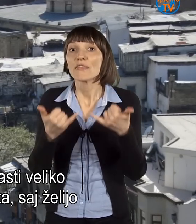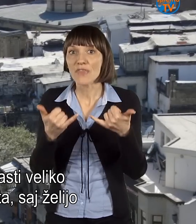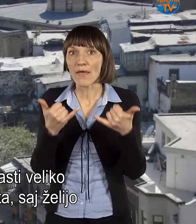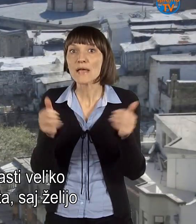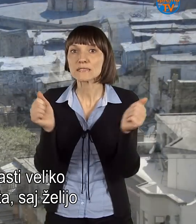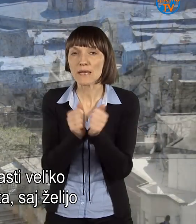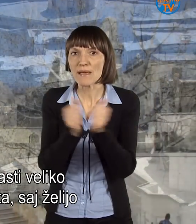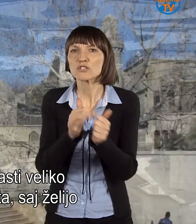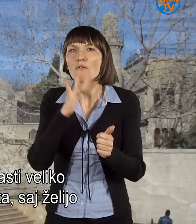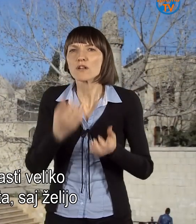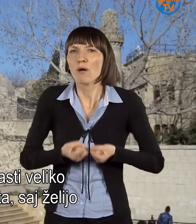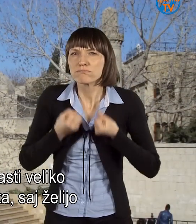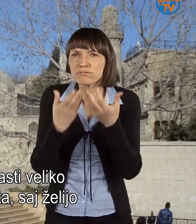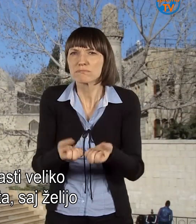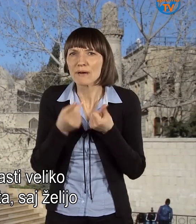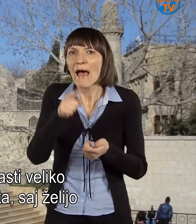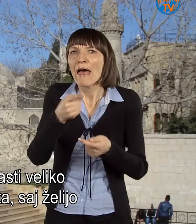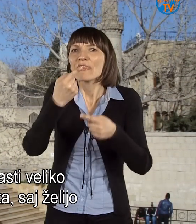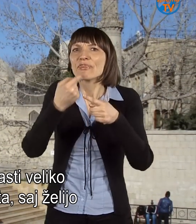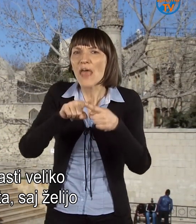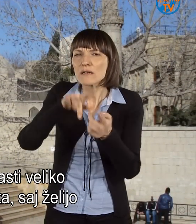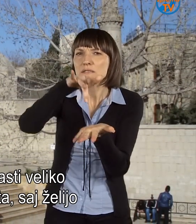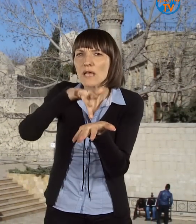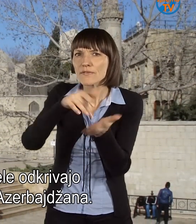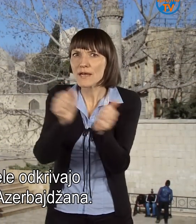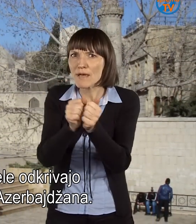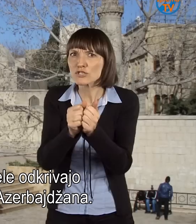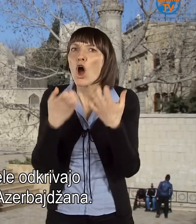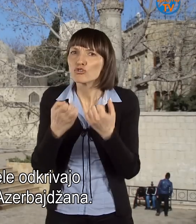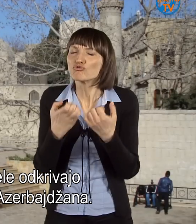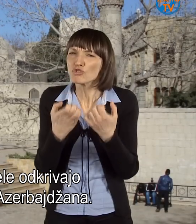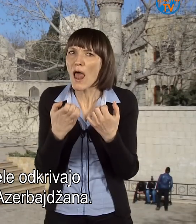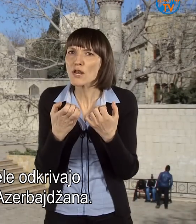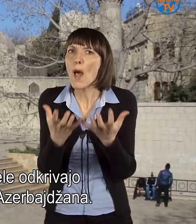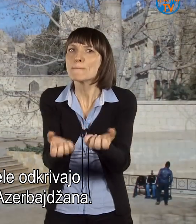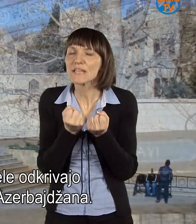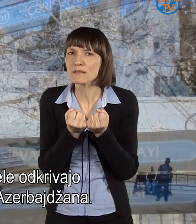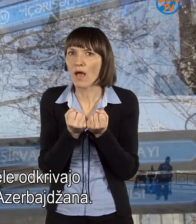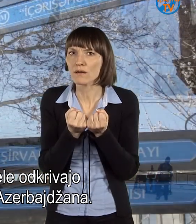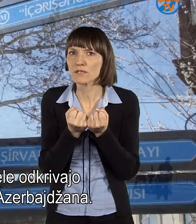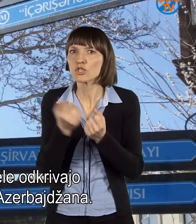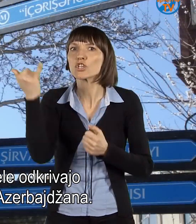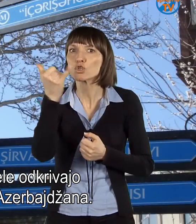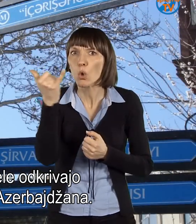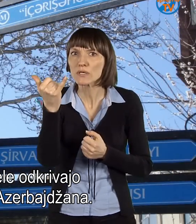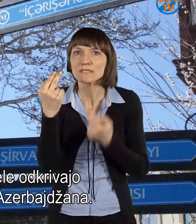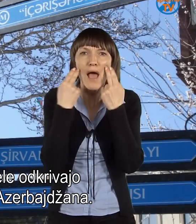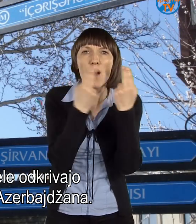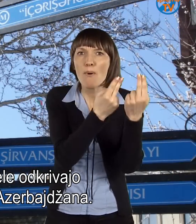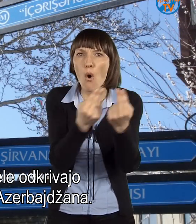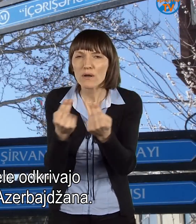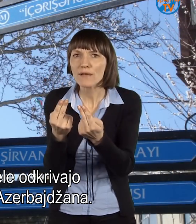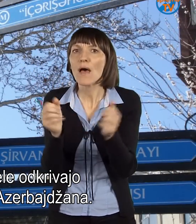Danes mestne oblasti veliko vlagajo v ta del mesta, saj želijo pritegniti turiste, ki šele odkrivajo privlačnosti Bakuja